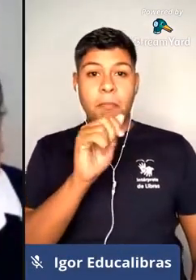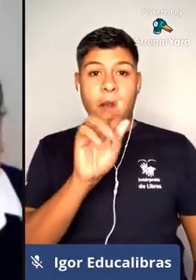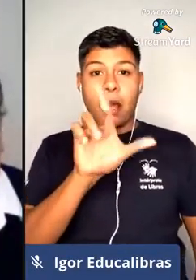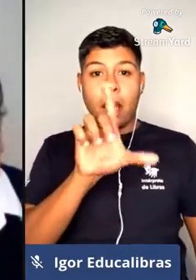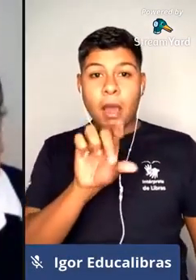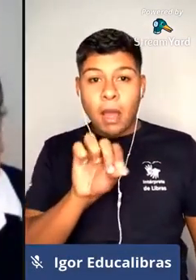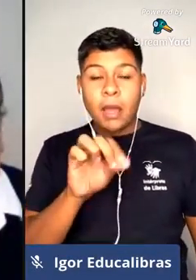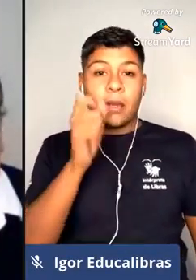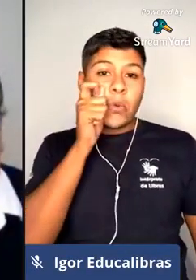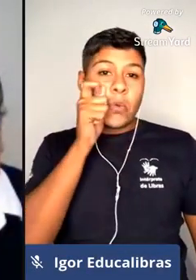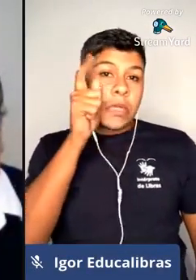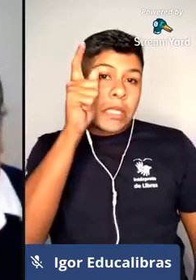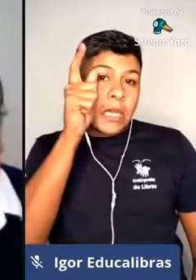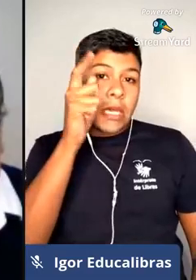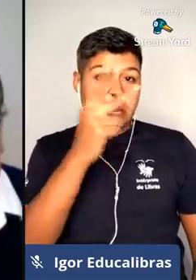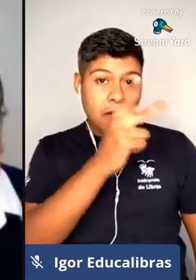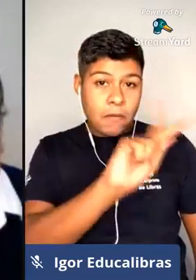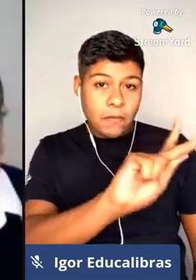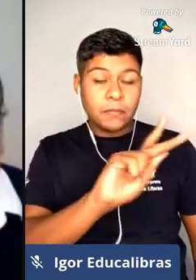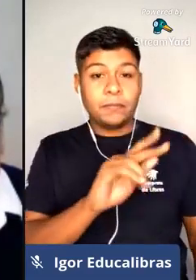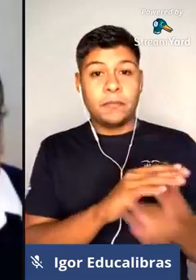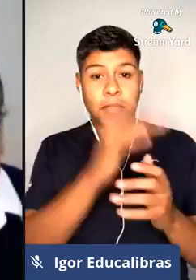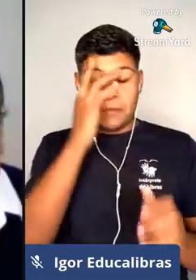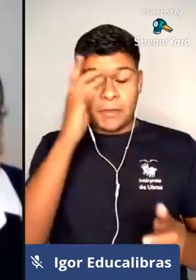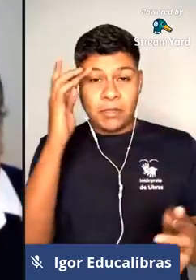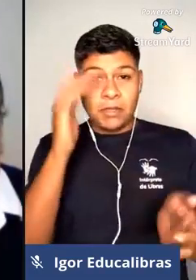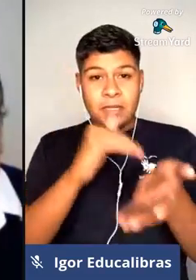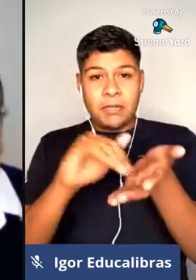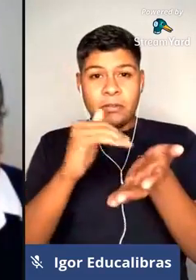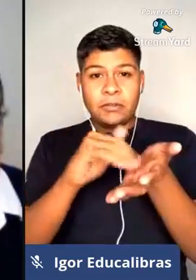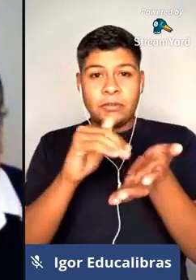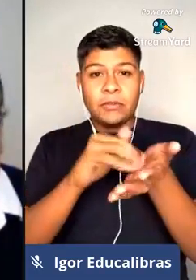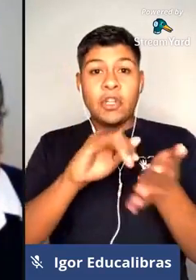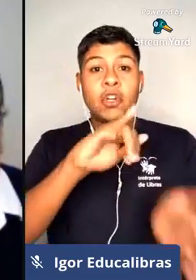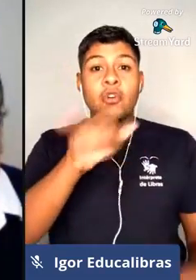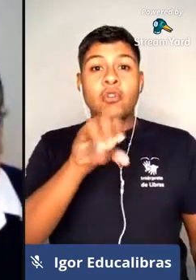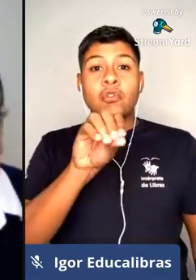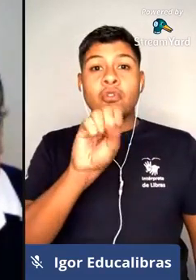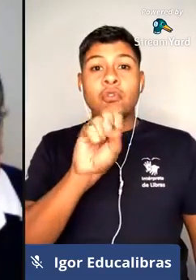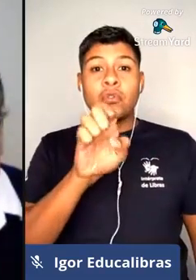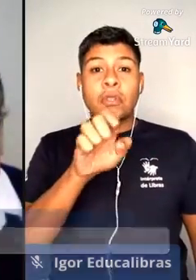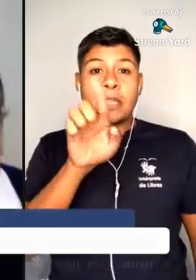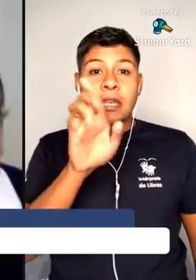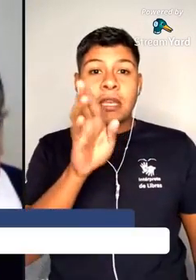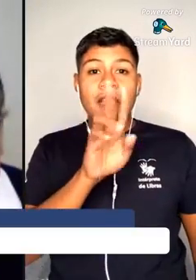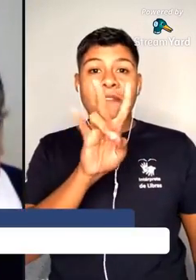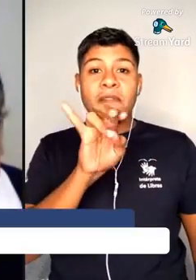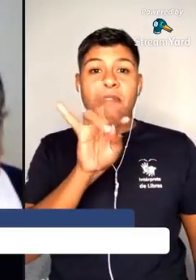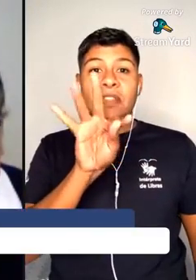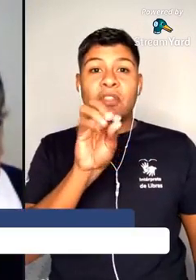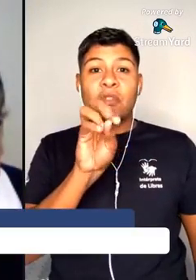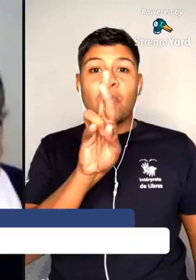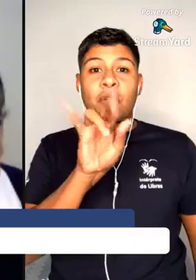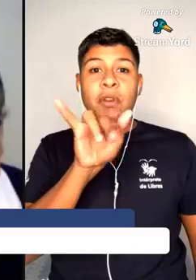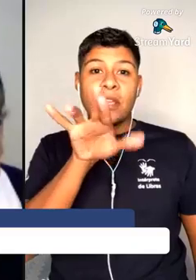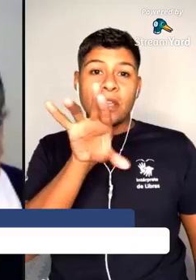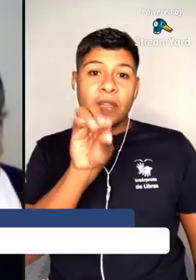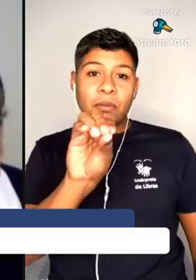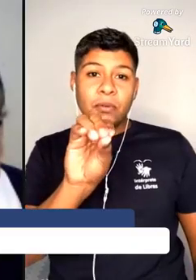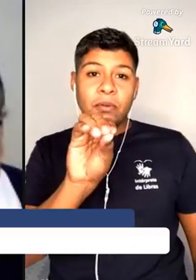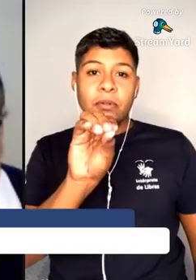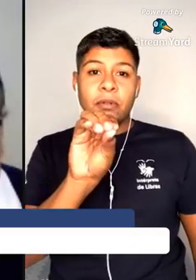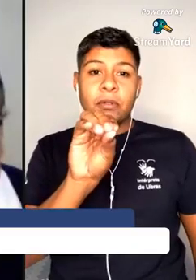suas ideias. Né? O pessoal da Secretaria, o José Vitorino, vai lá. Vai descendo, por